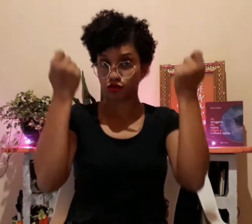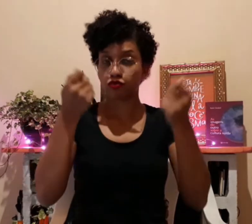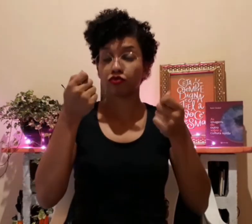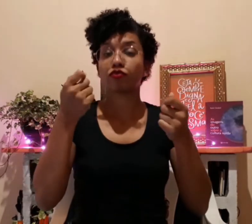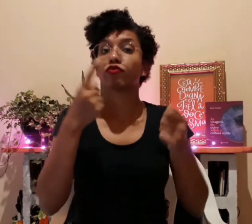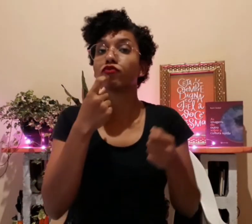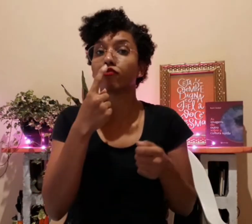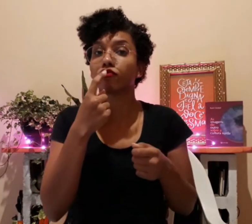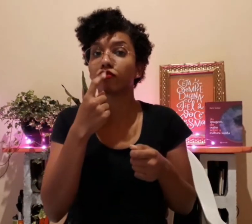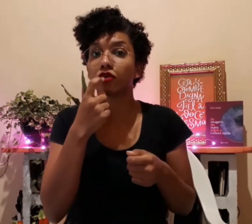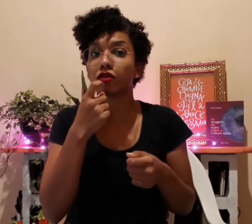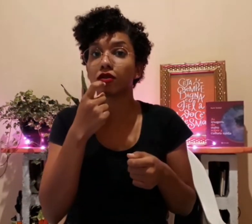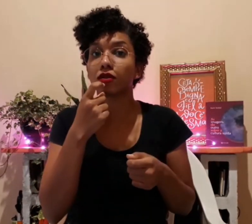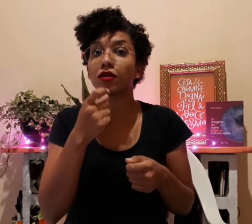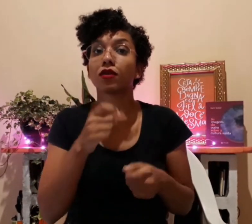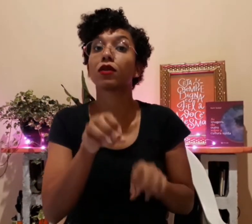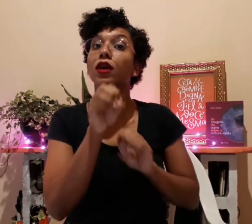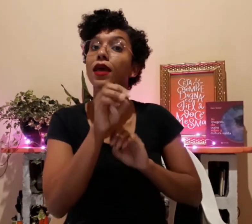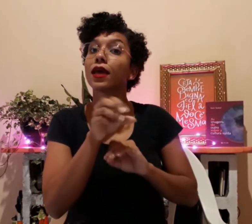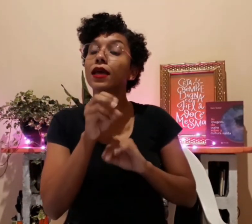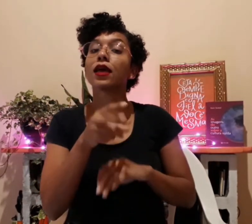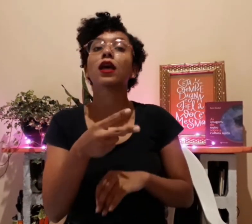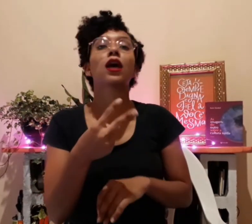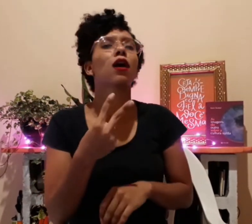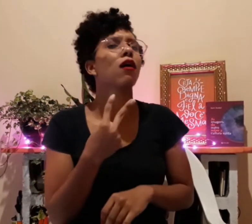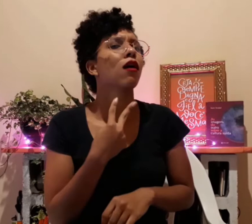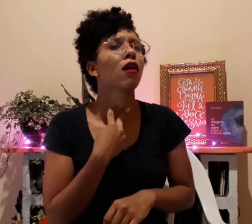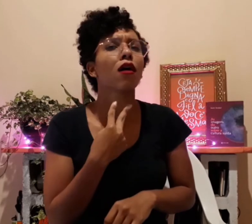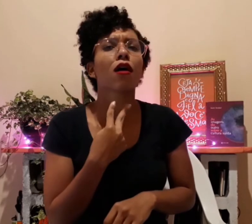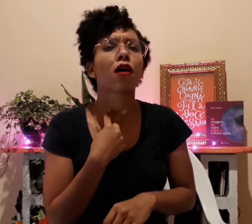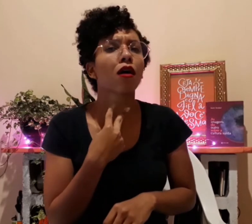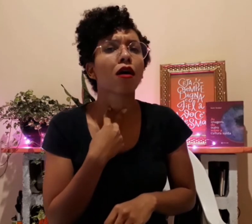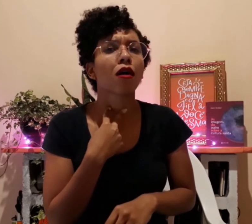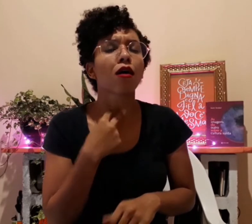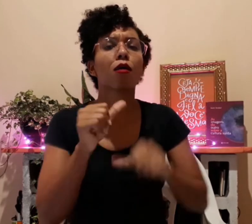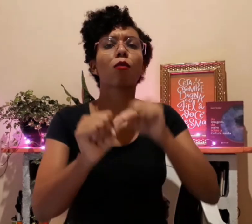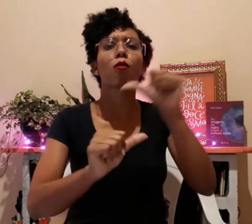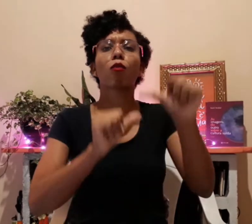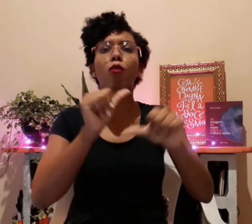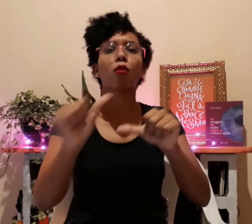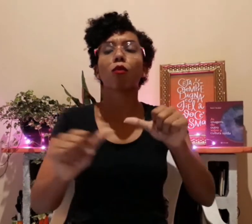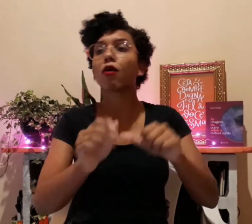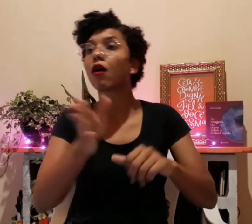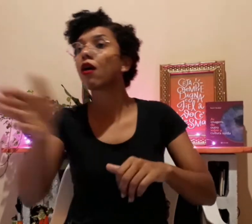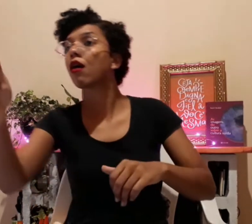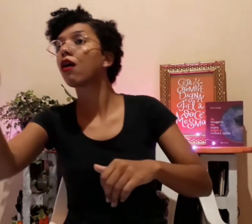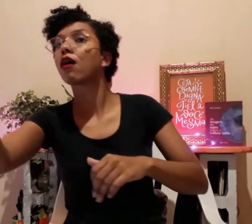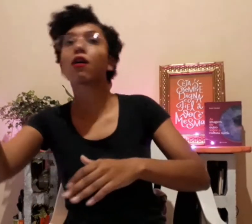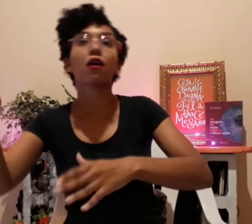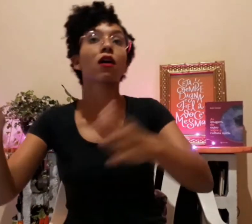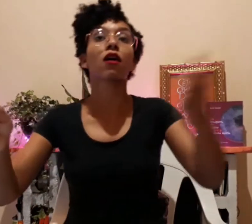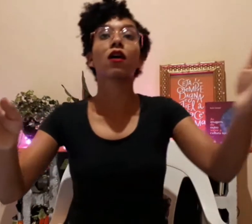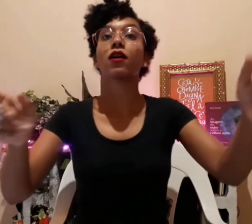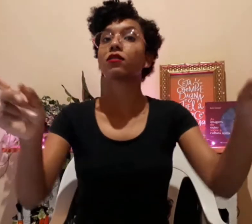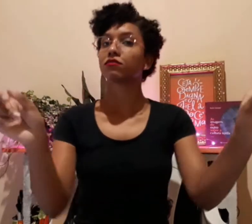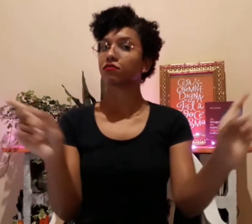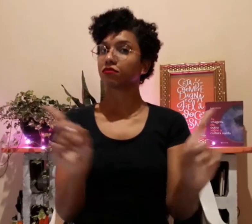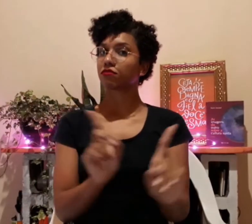Vermelho orientou a sua filha que ela não poderia desviar do caminho da floresta.